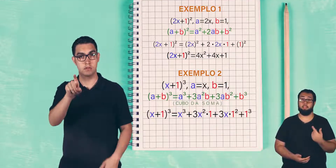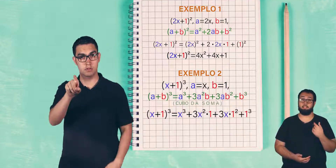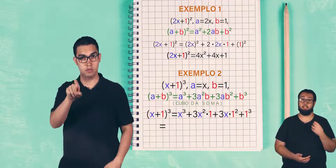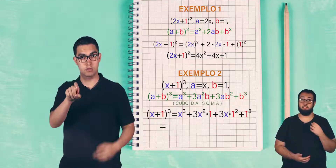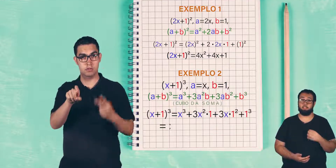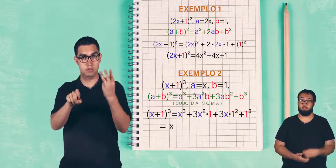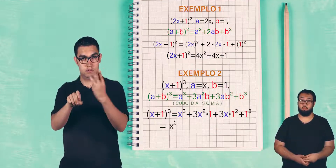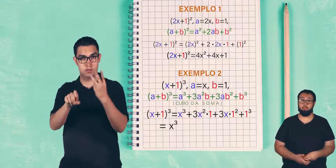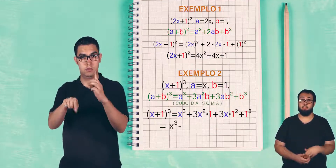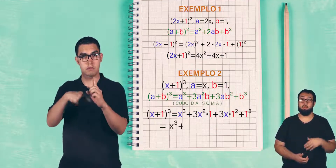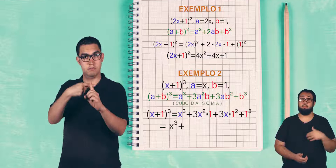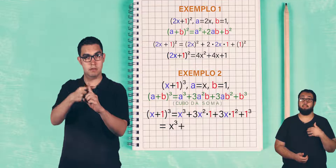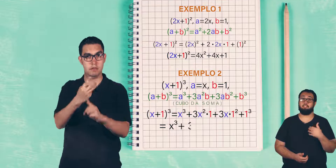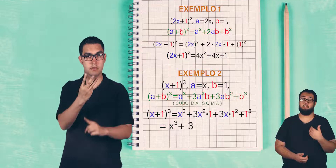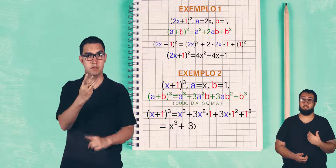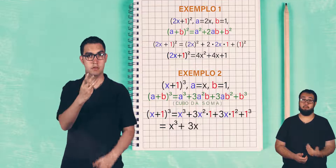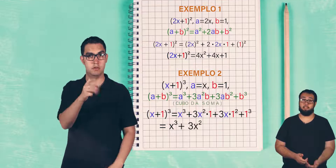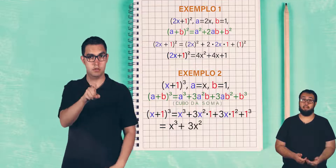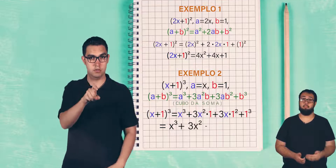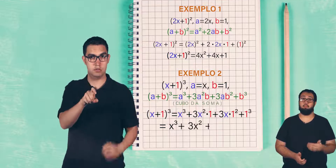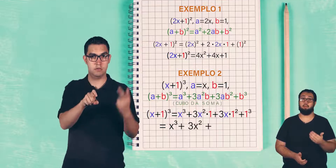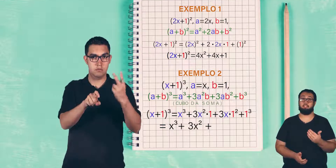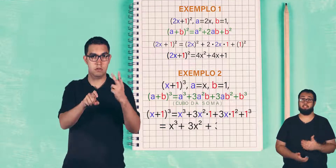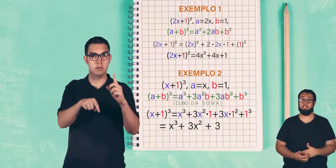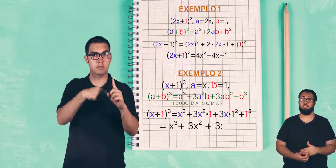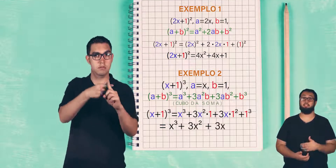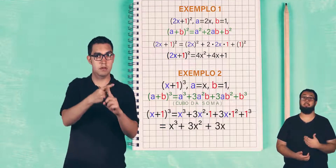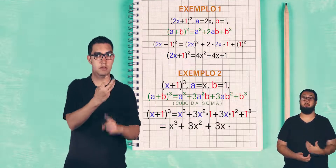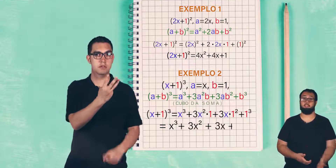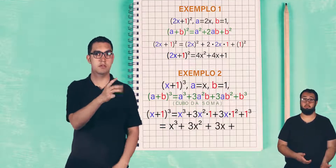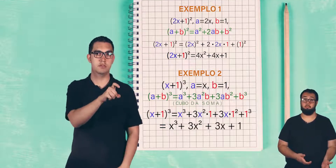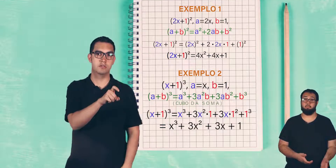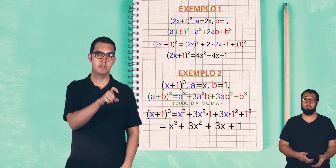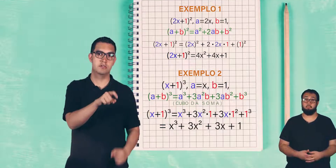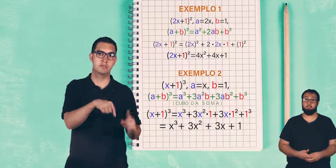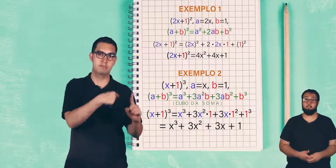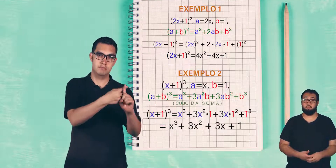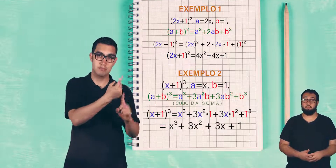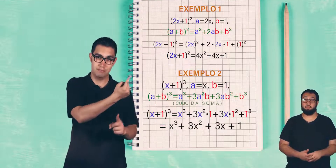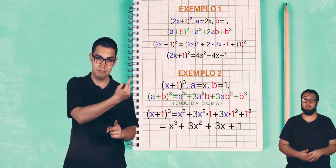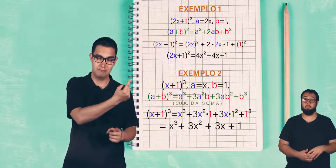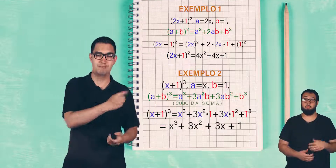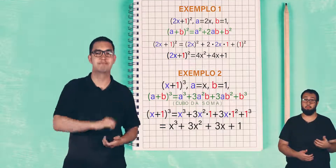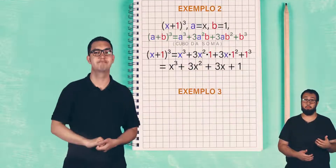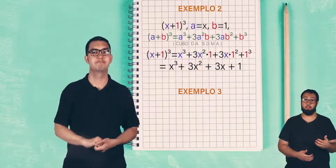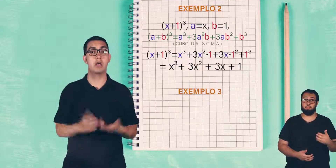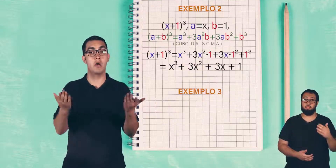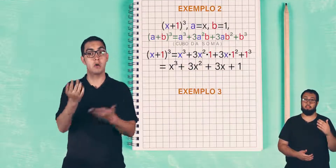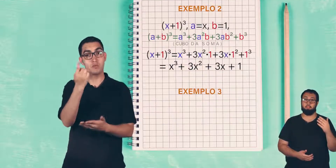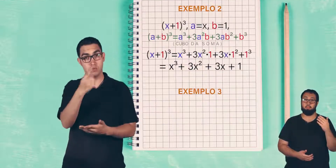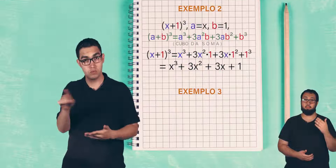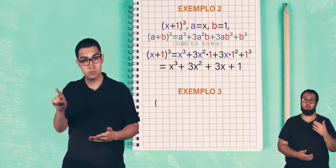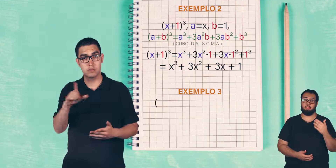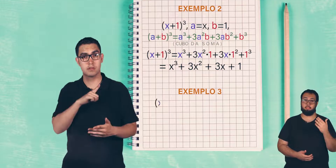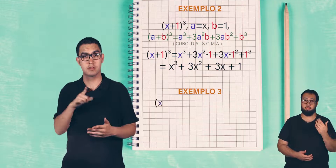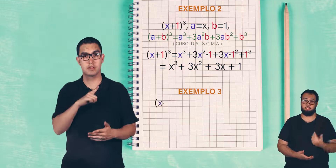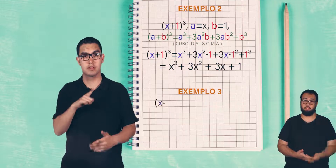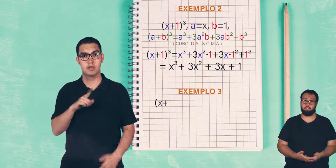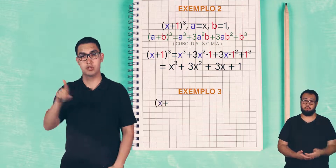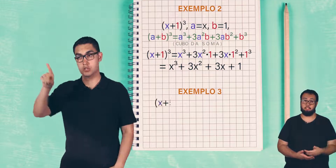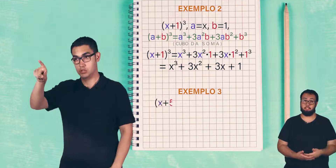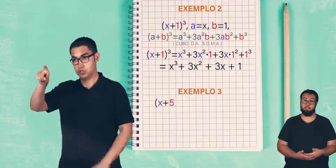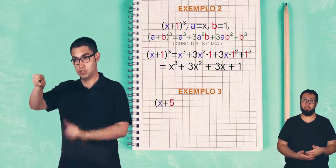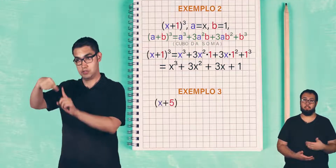cubo, resultando em x ao cubo mais 3x² mais 3x mais 1. Por último, temos a multiplicação